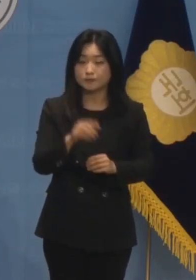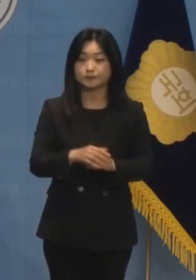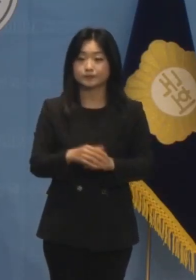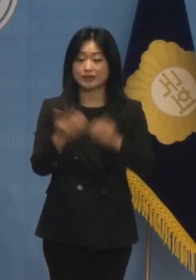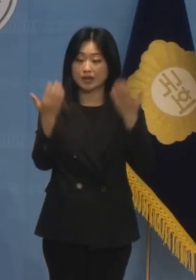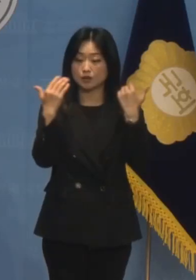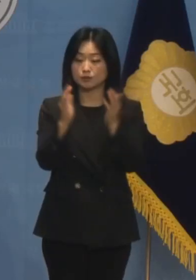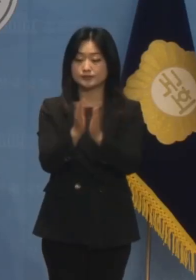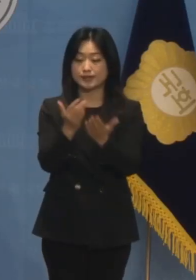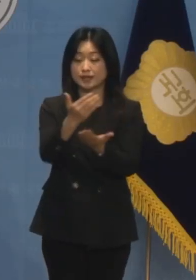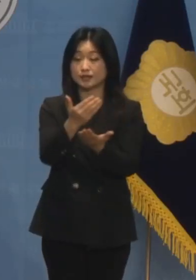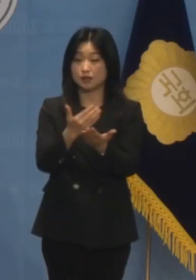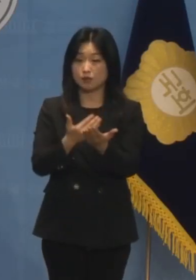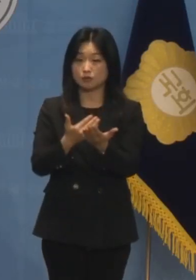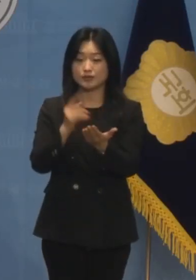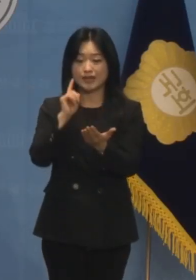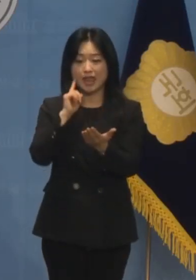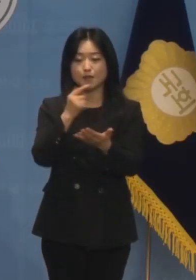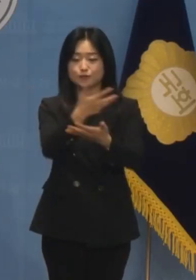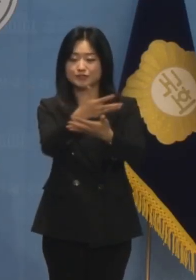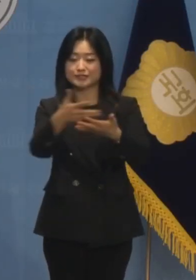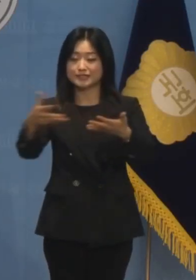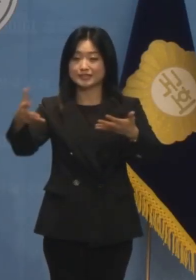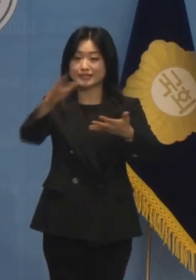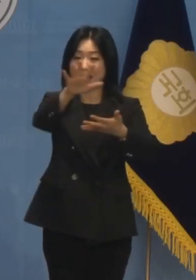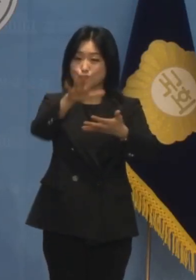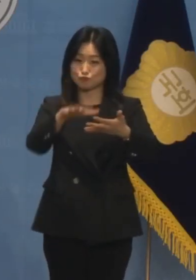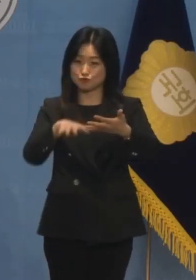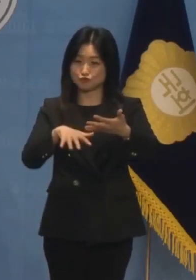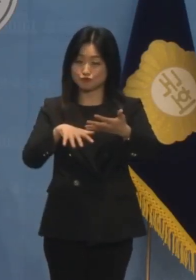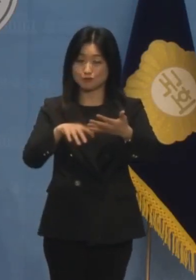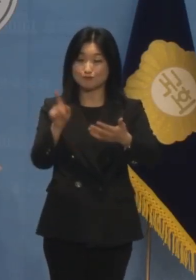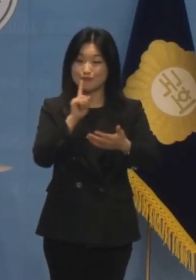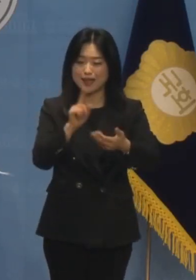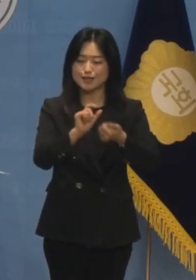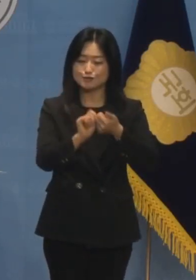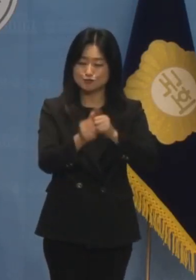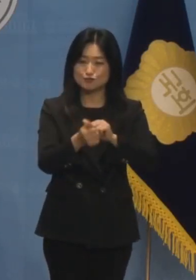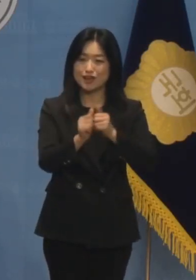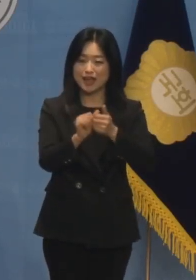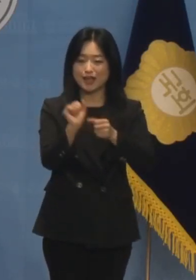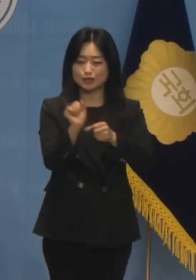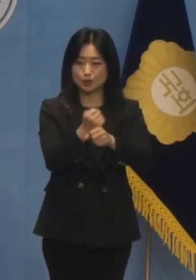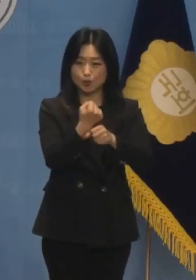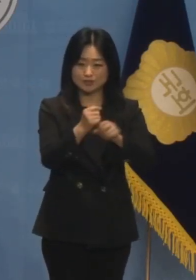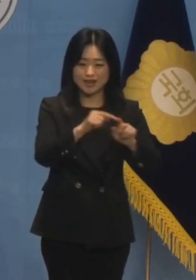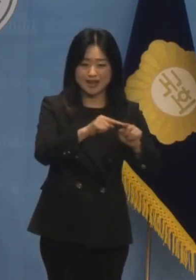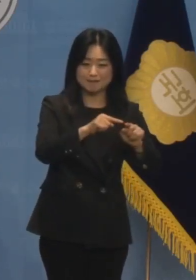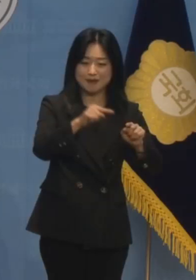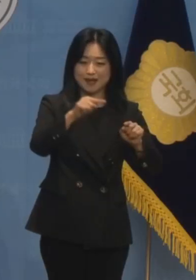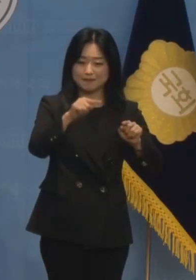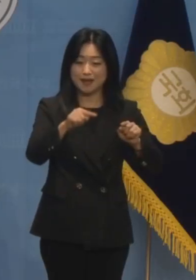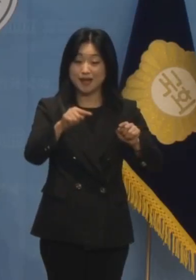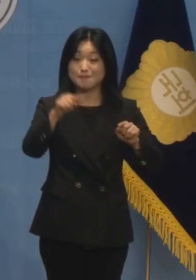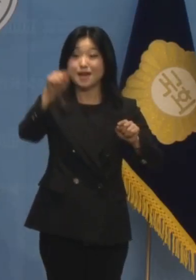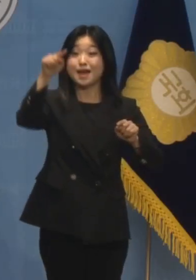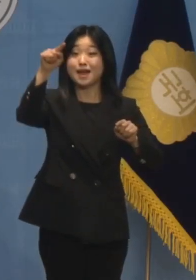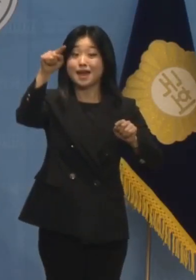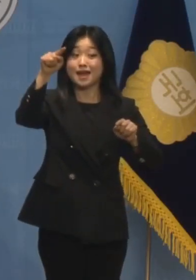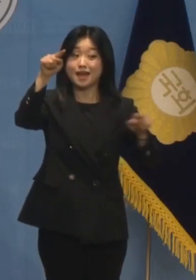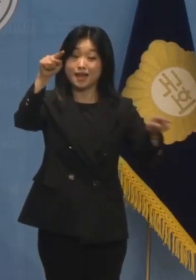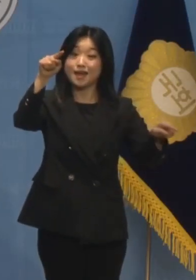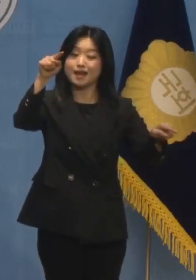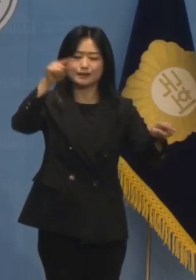교과서에 나오는 아주 예쁜 그래프, 전형적인 주가 조작 패턴이 다시 나타나는 것은